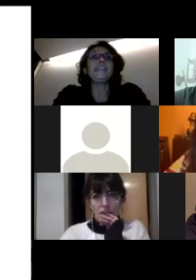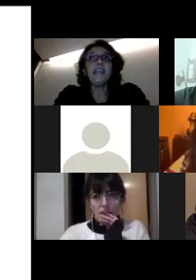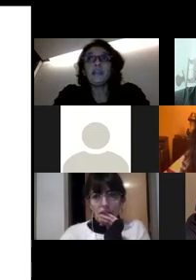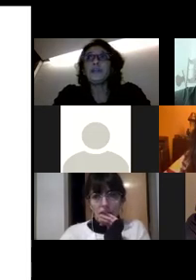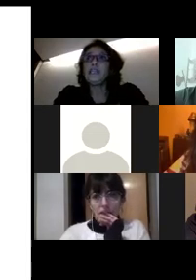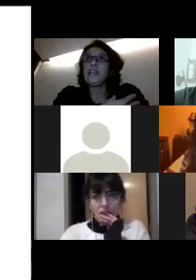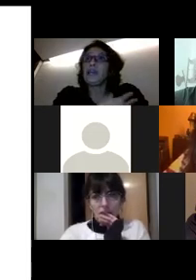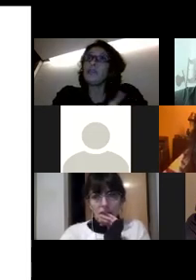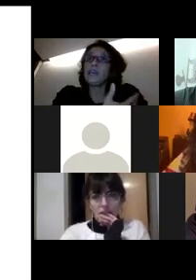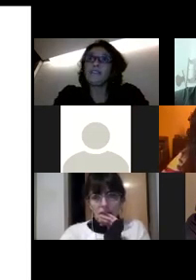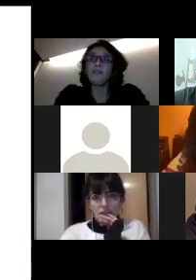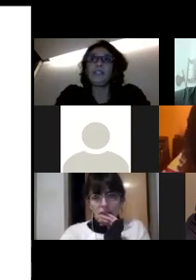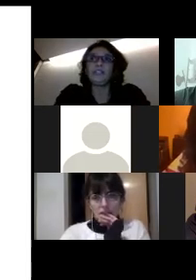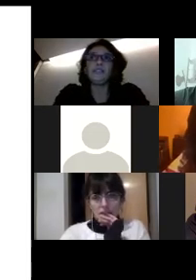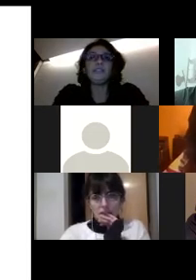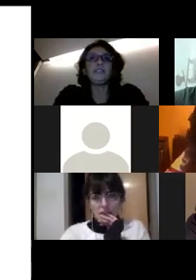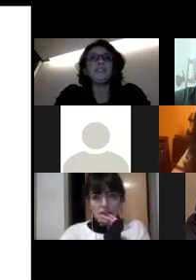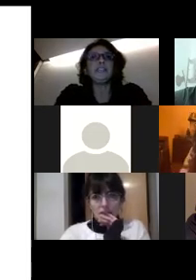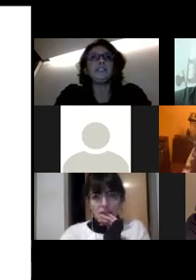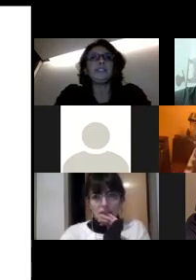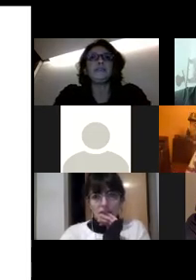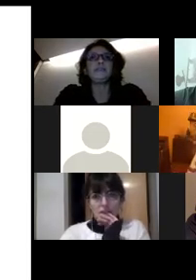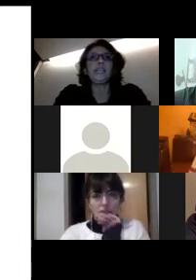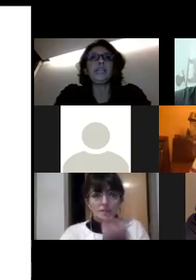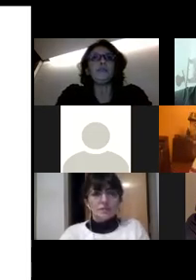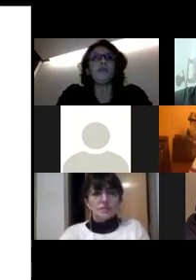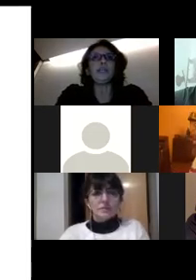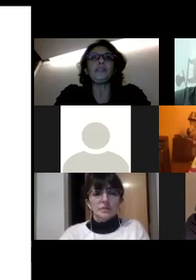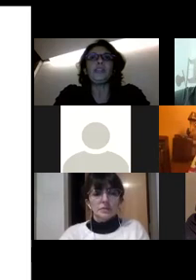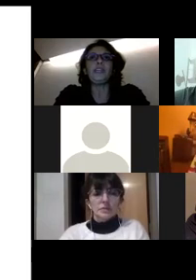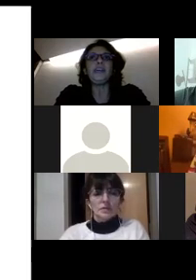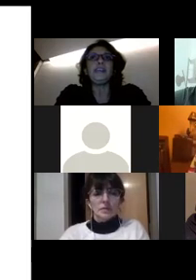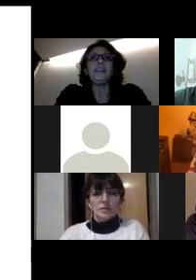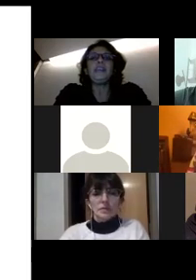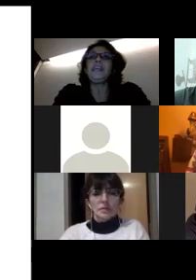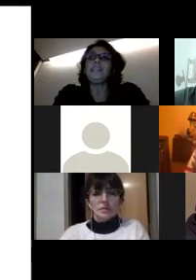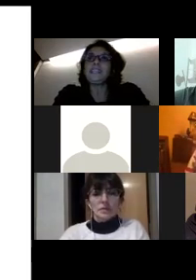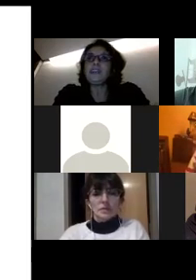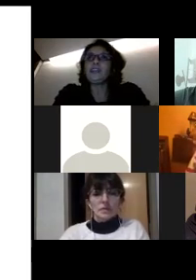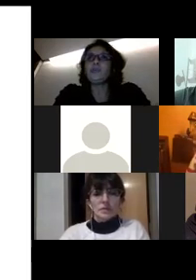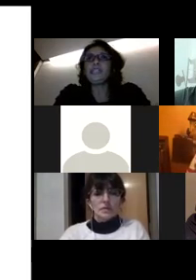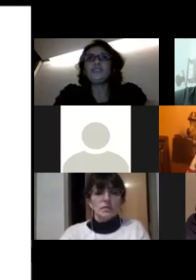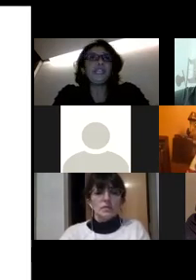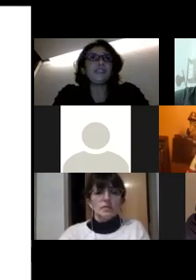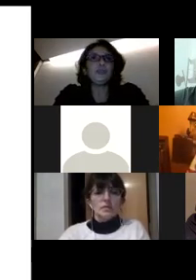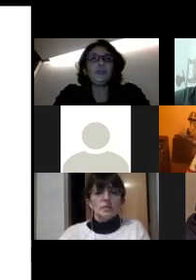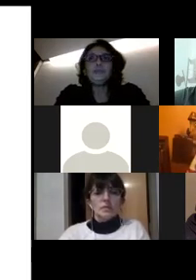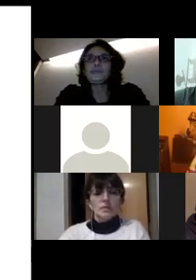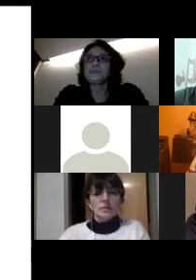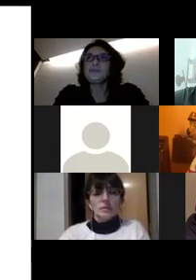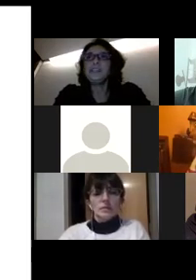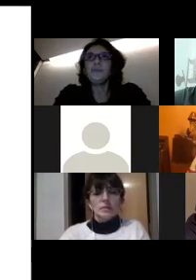los hallazgos y las dudas que vamos teniendo. Entonces, lo que queremos compartir hoy día es el trabajo que hemos hecho con este